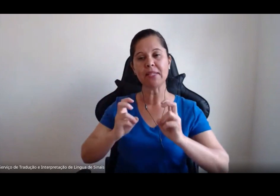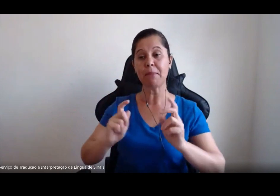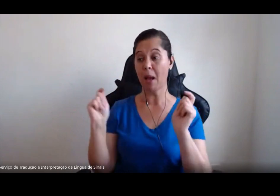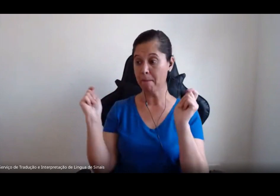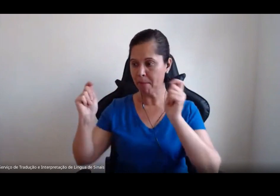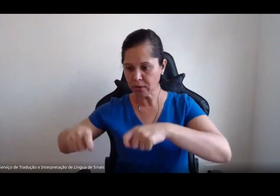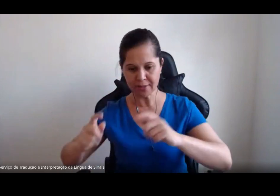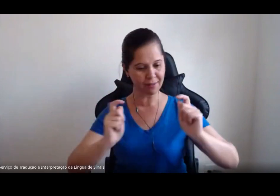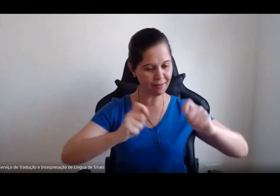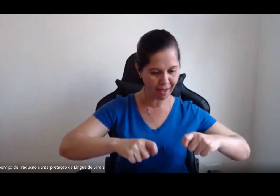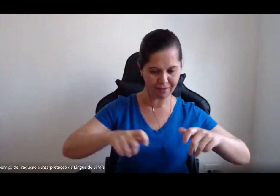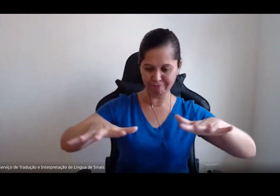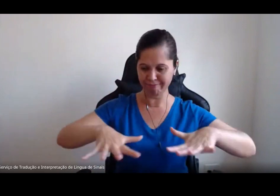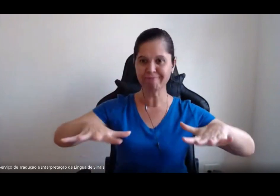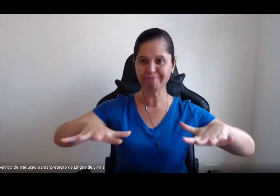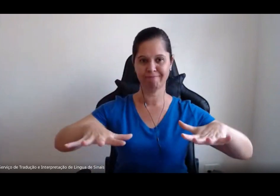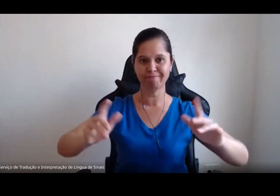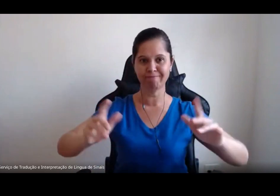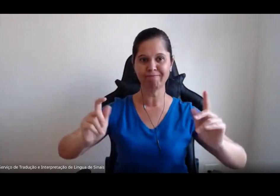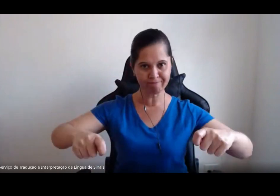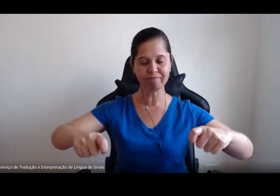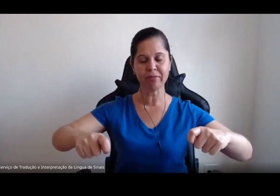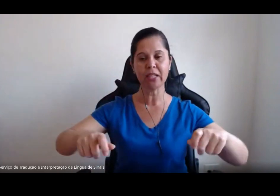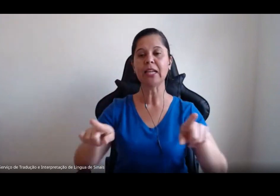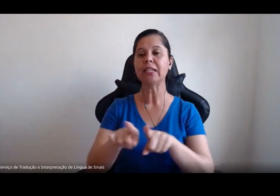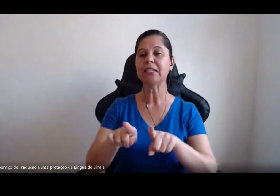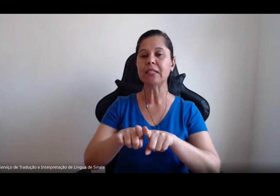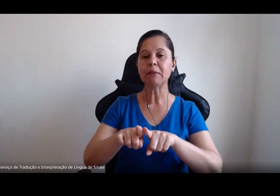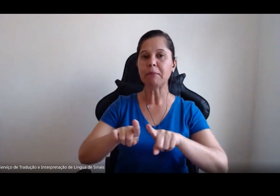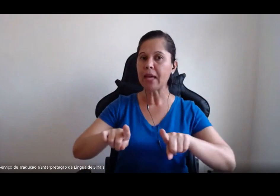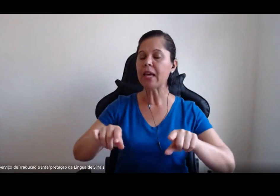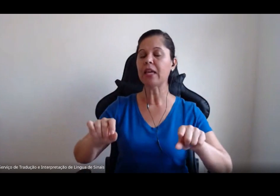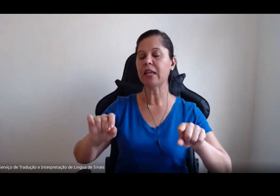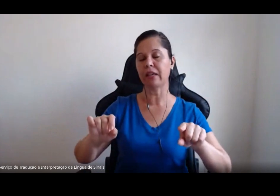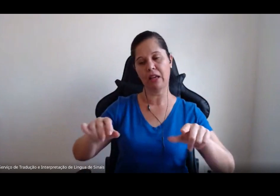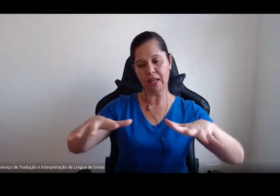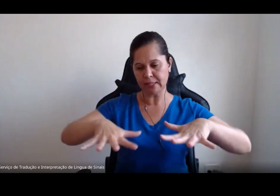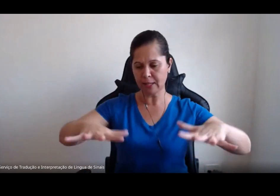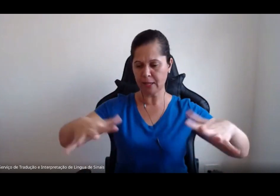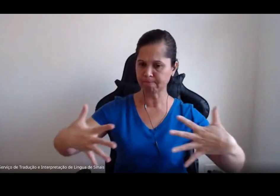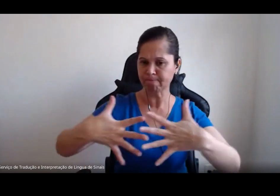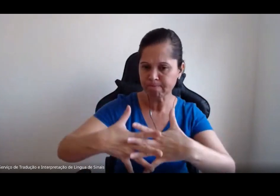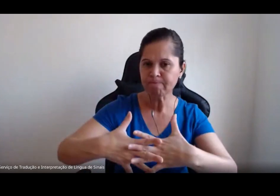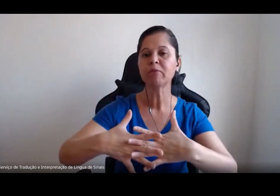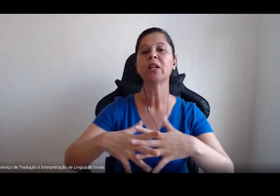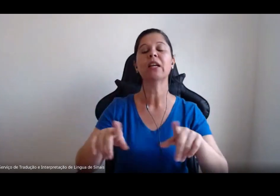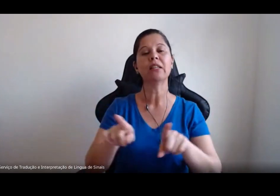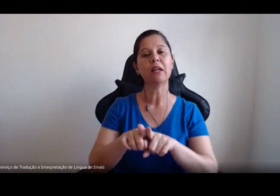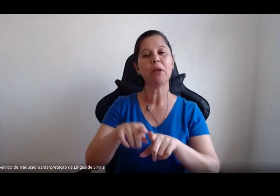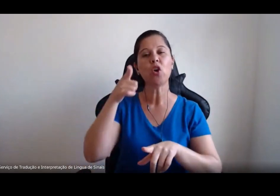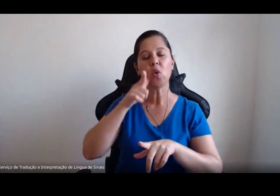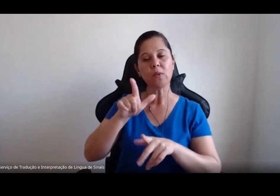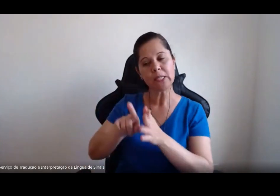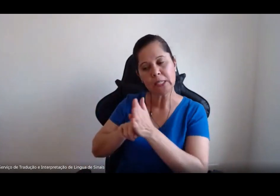potente intersecção que existe entre eles. E, inclusive, não nos permite nem mesmo ter um